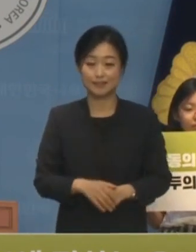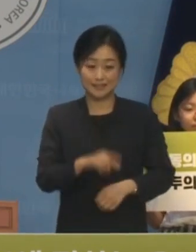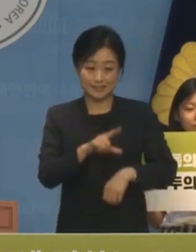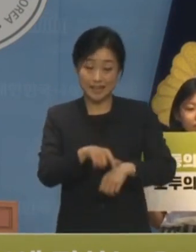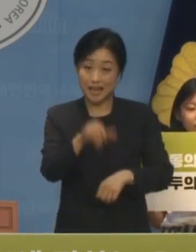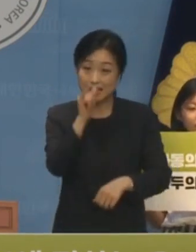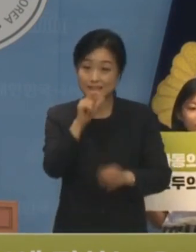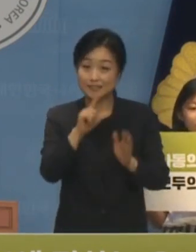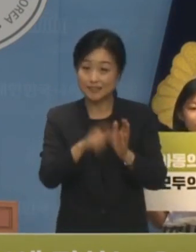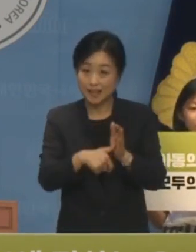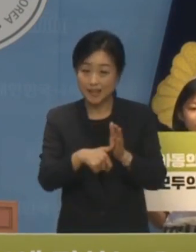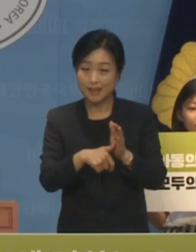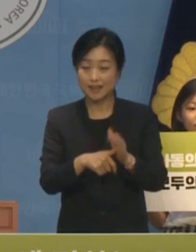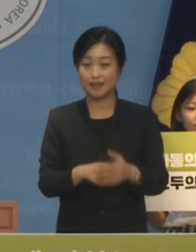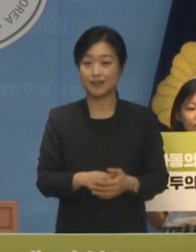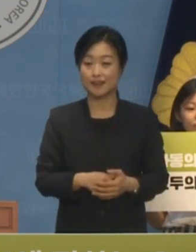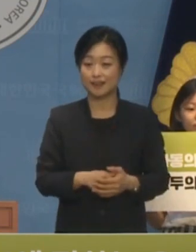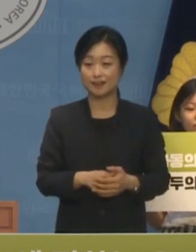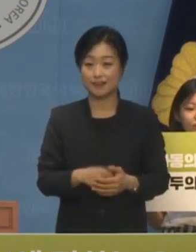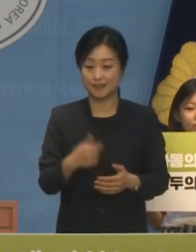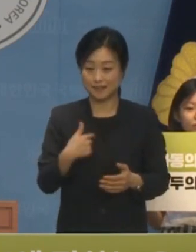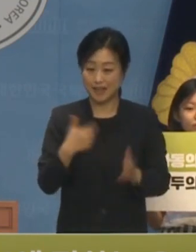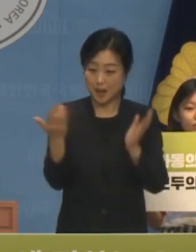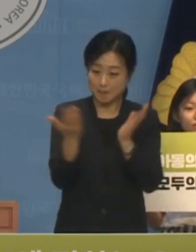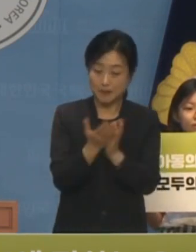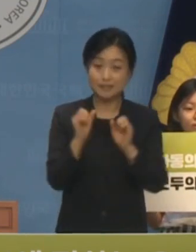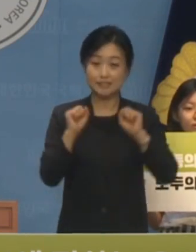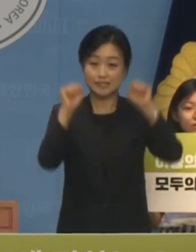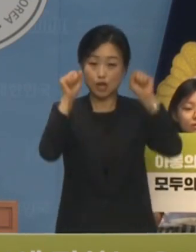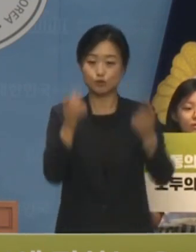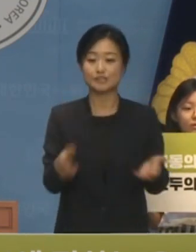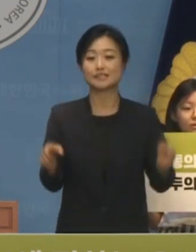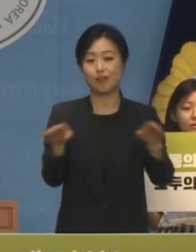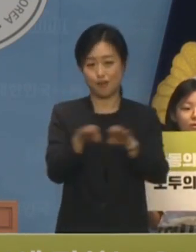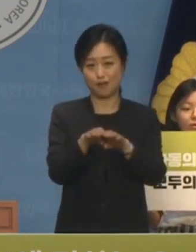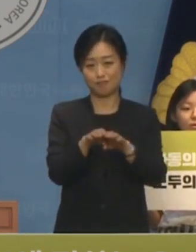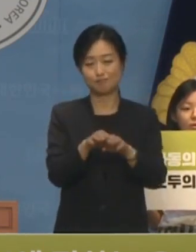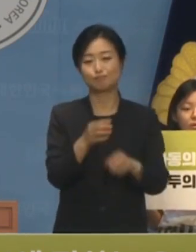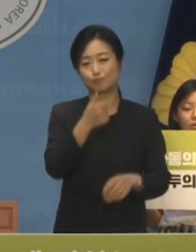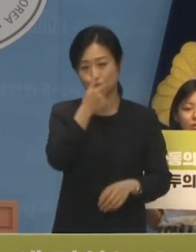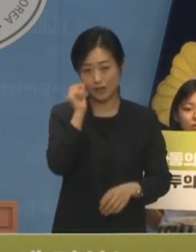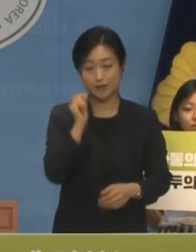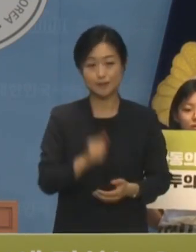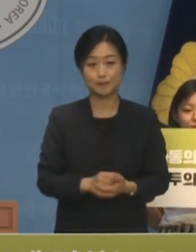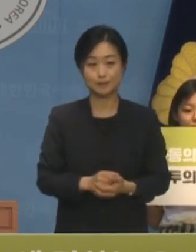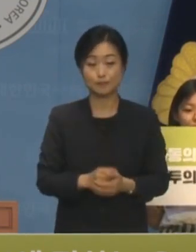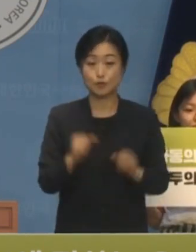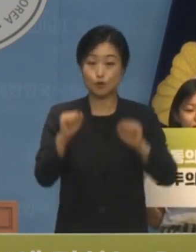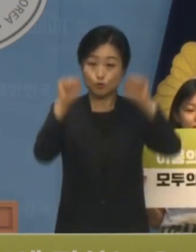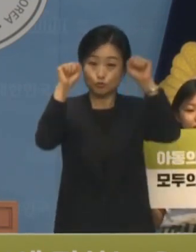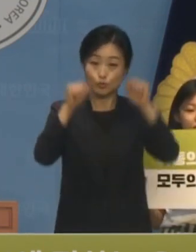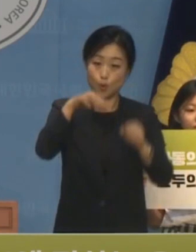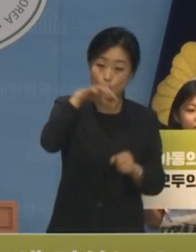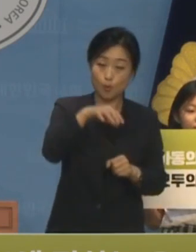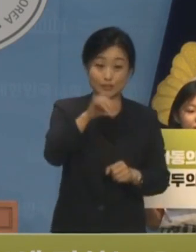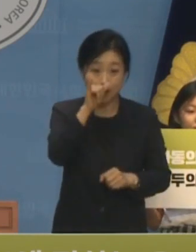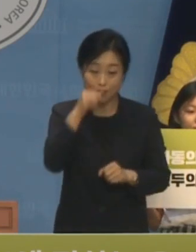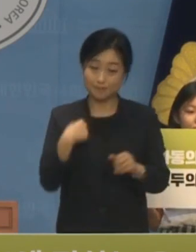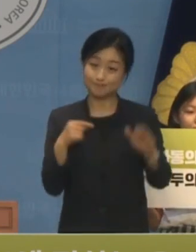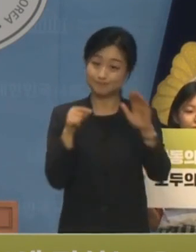낸다고 하더라도 아동들에게 맞는 체육시설은 거의 존재하지 않습니다. 운동시설을 찾아서